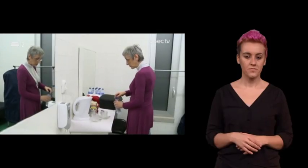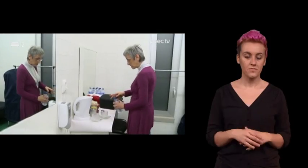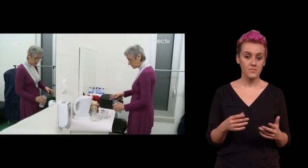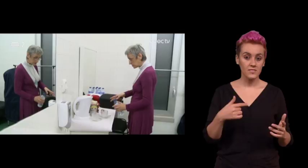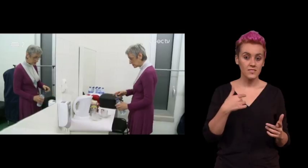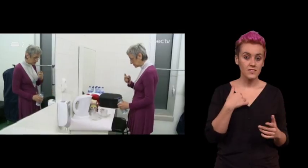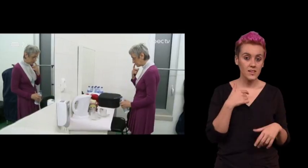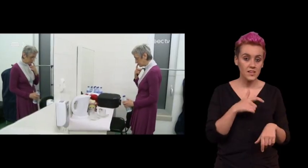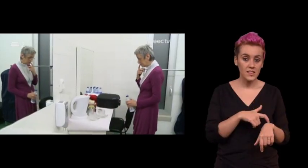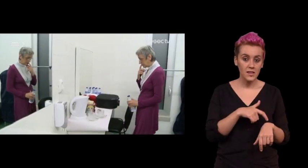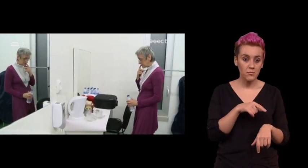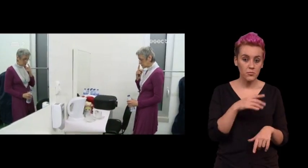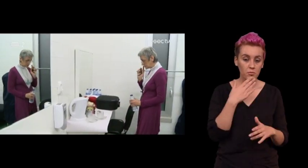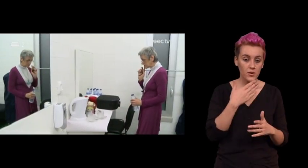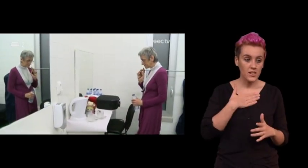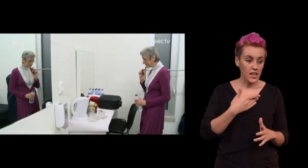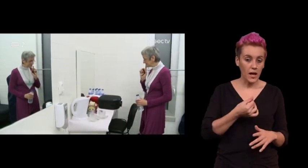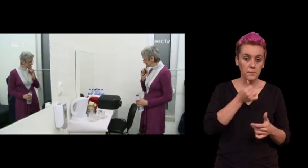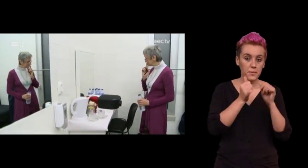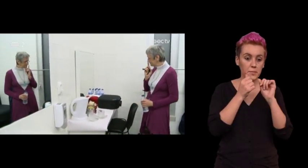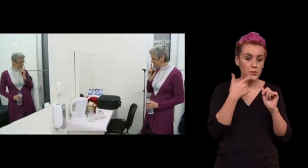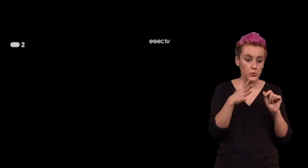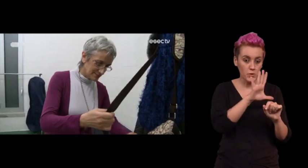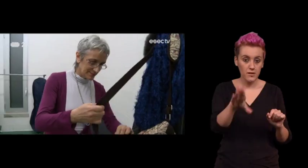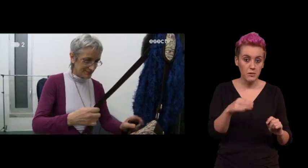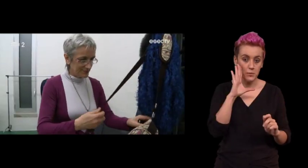Não sei quando é que eu tenho tempo para ver isto, mas...